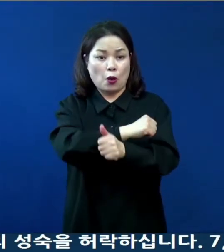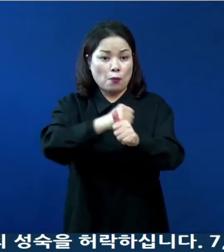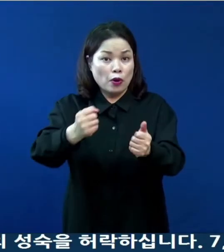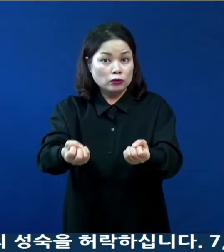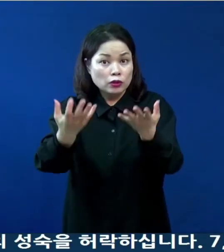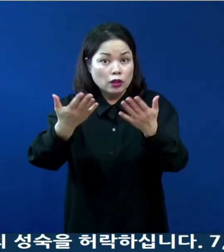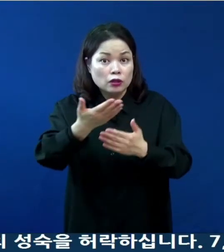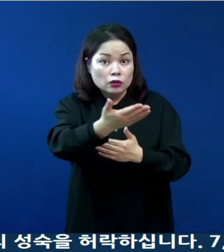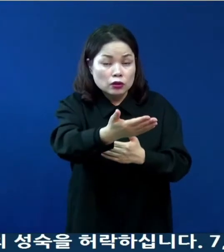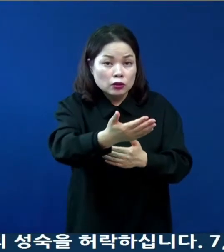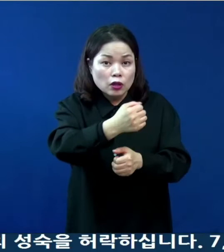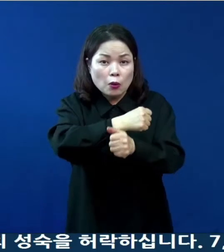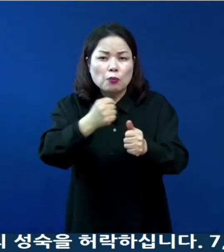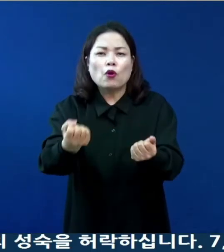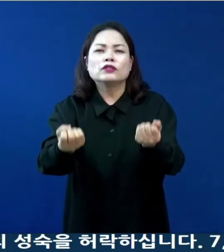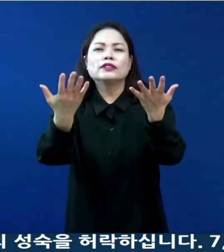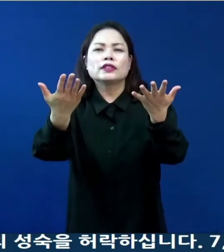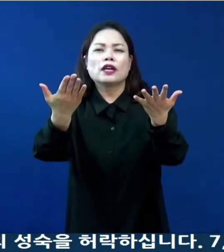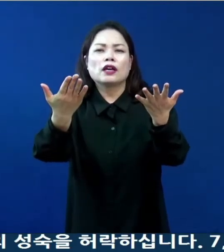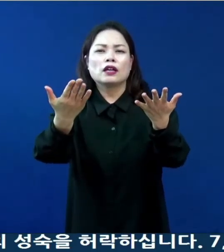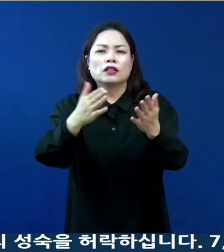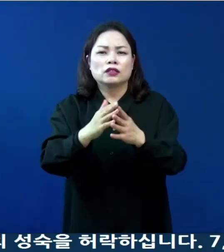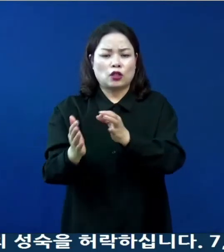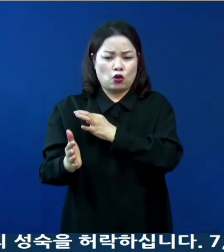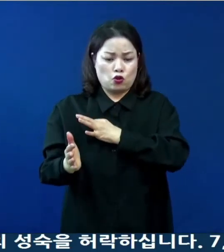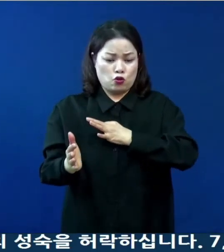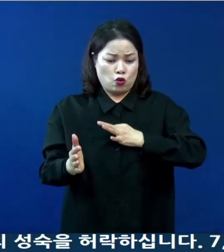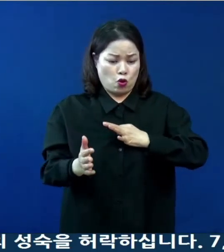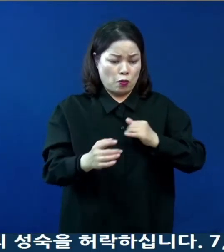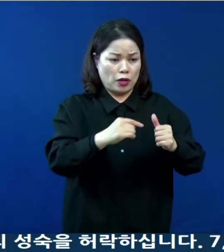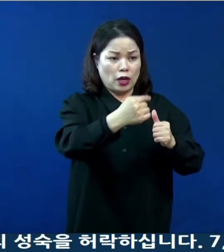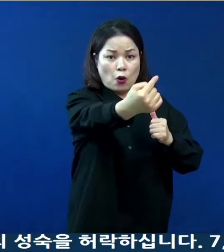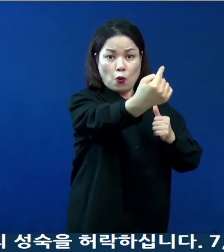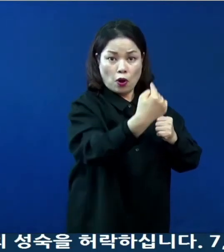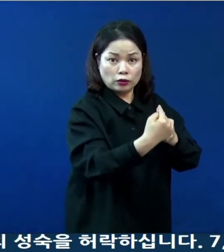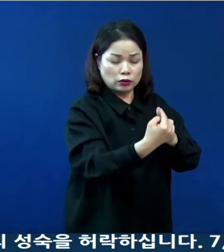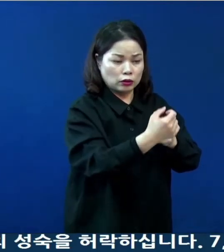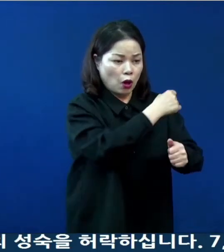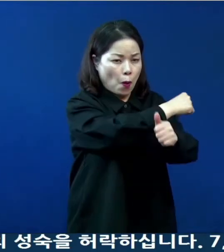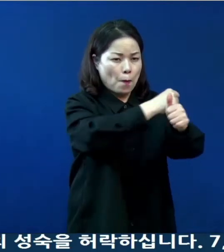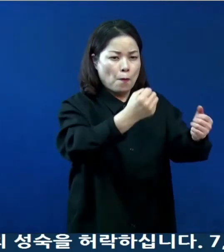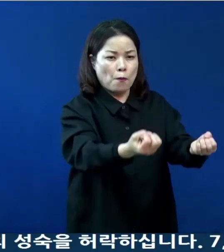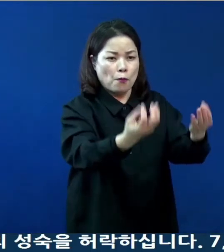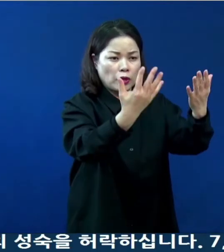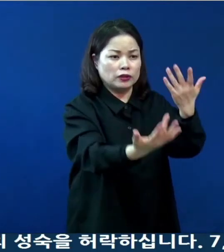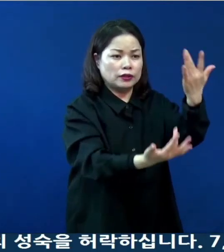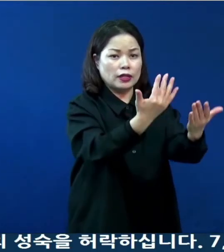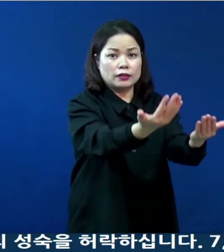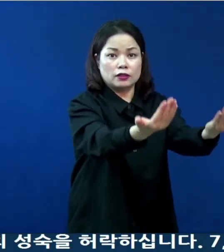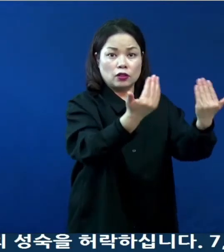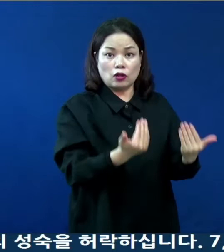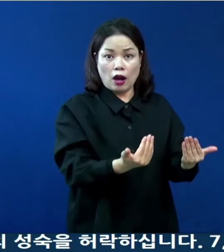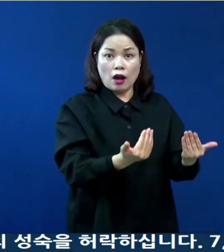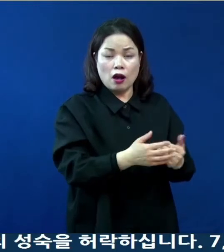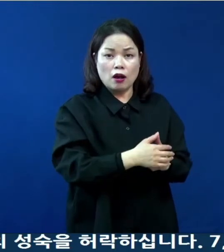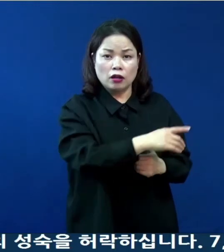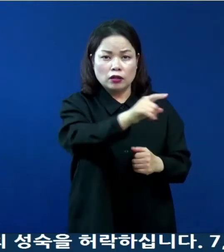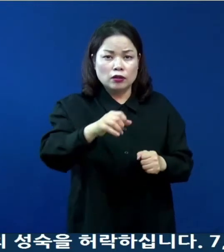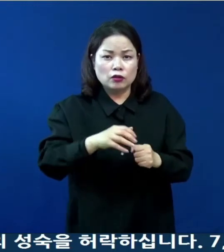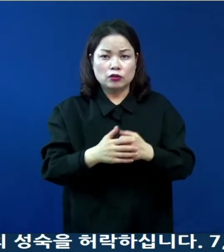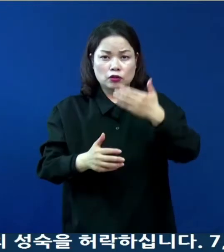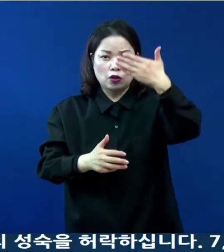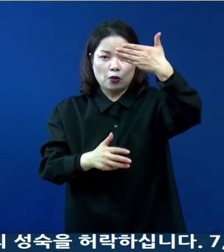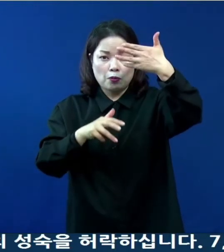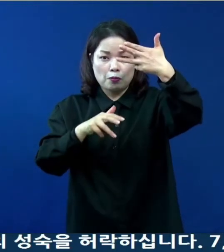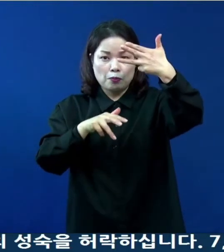하는데, 번제를 어떻게 드리냐면 욥에게 가서 번제를 드리라라고 말씀을 하십니다. 그리고 본문 8절을